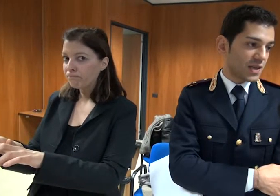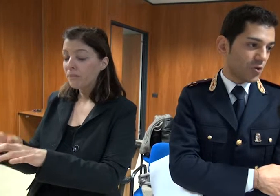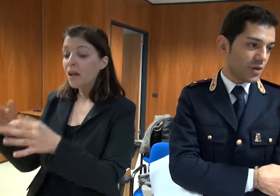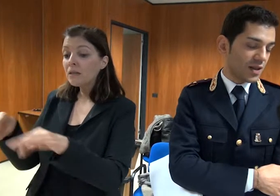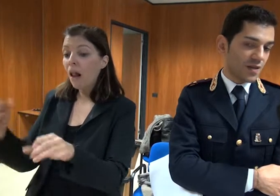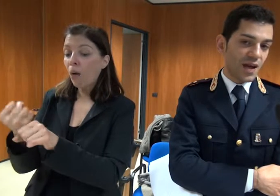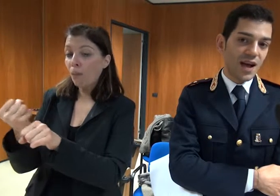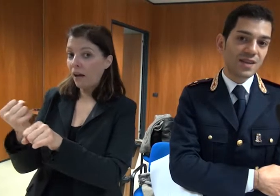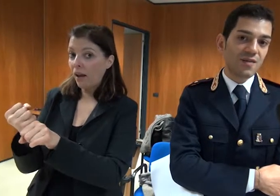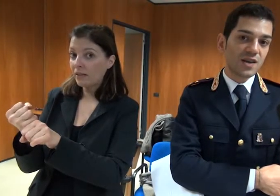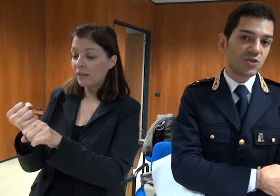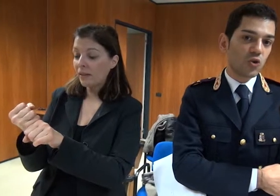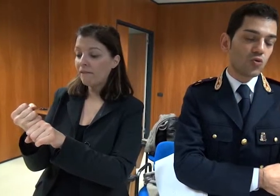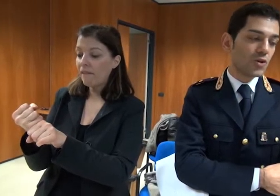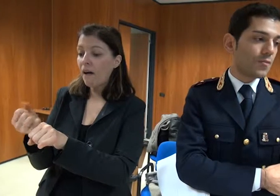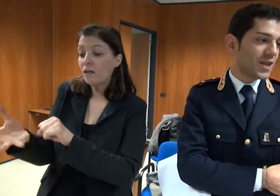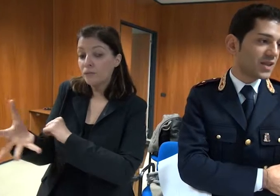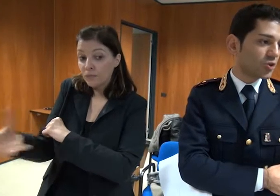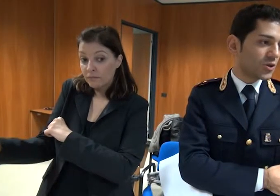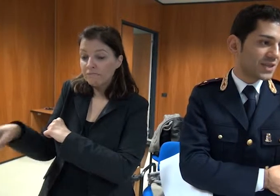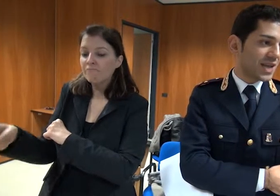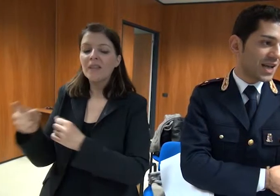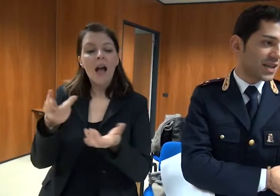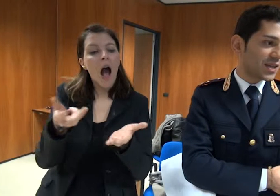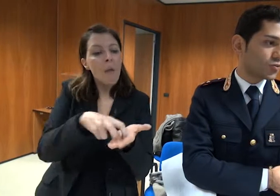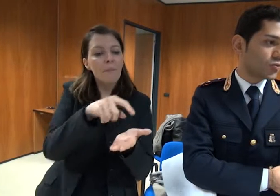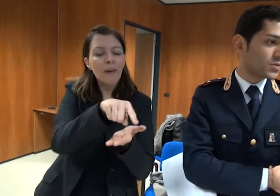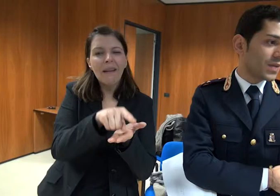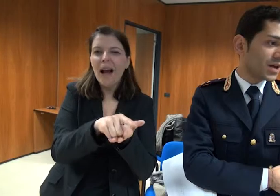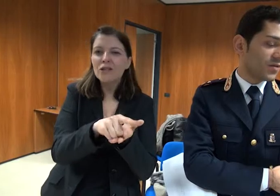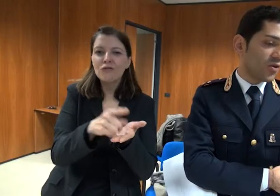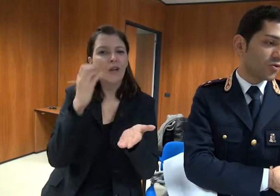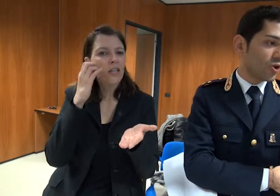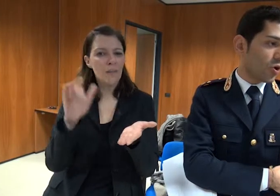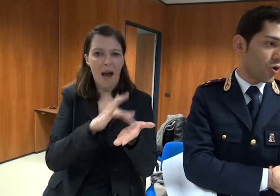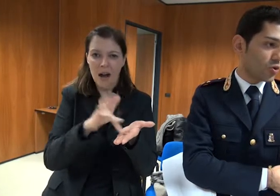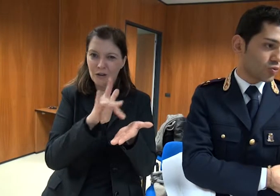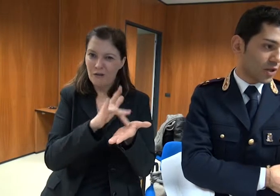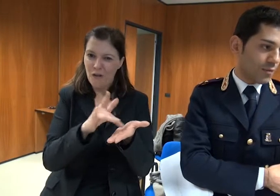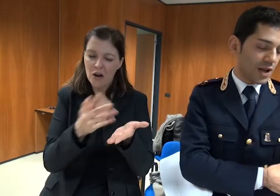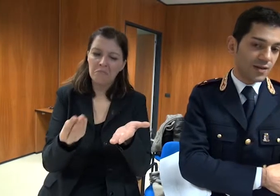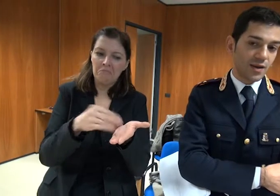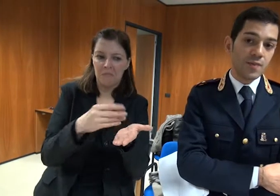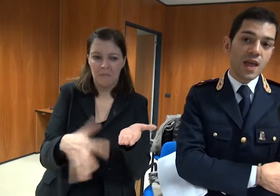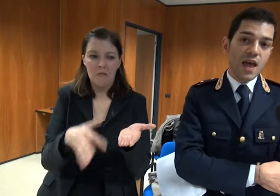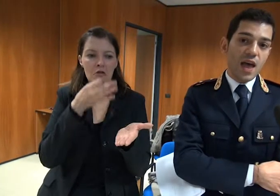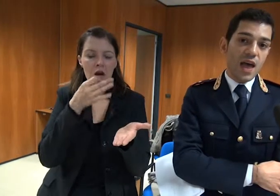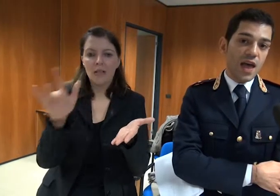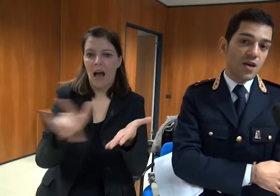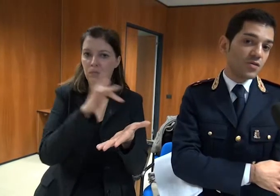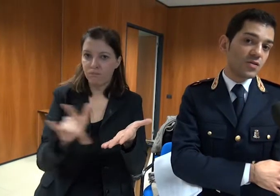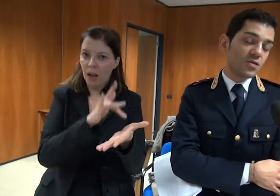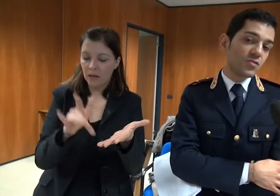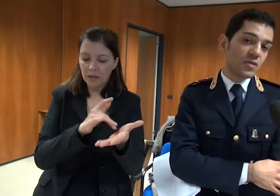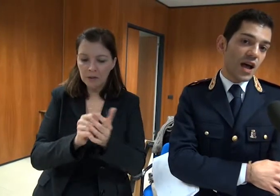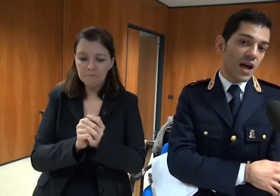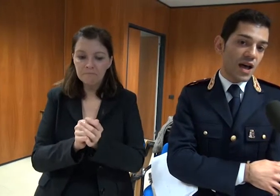sala operativa attraverso un'applicazione scaricata su smartphone o sul tablet è